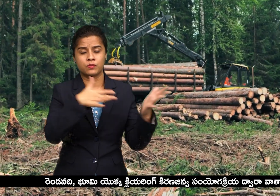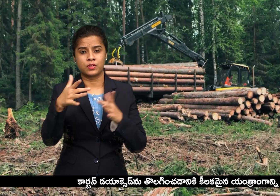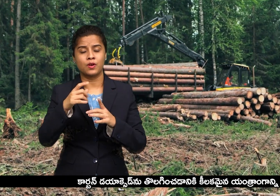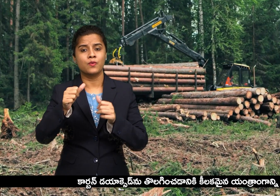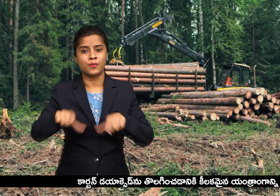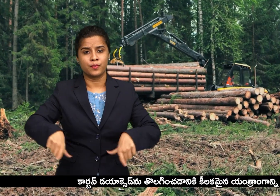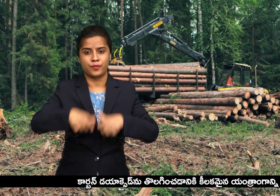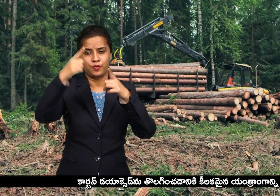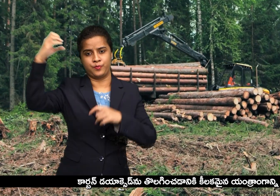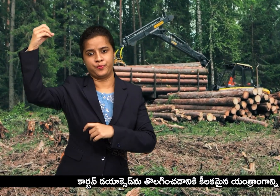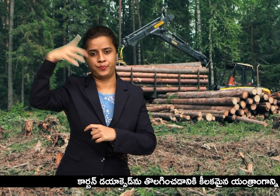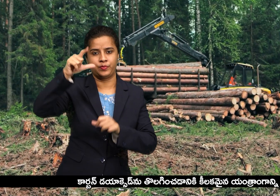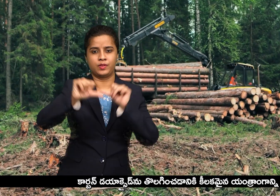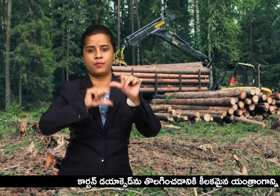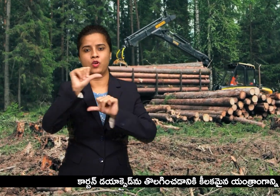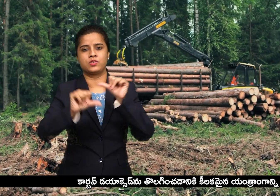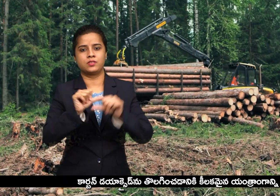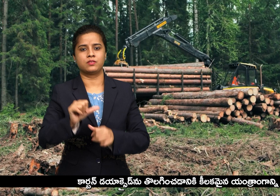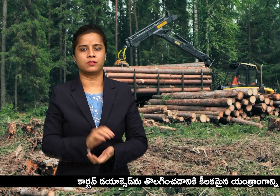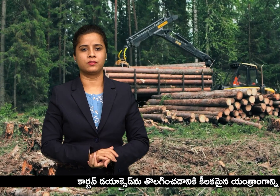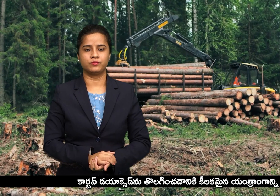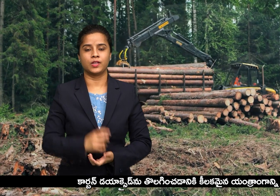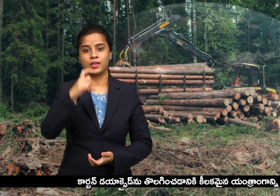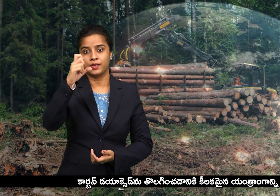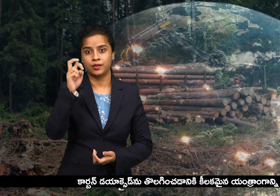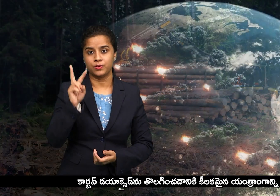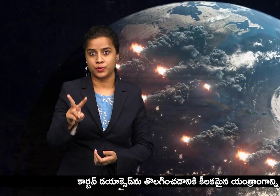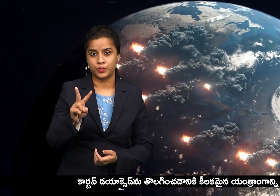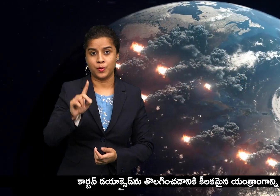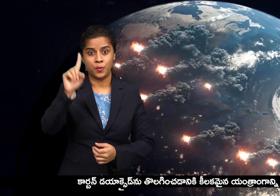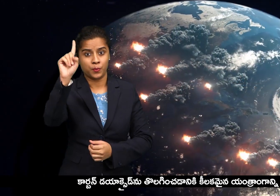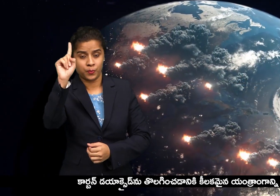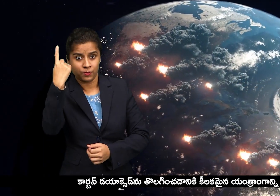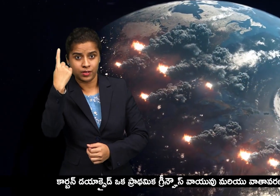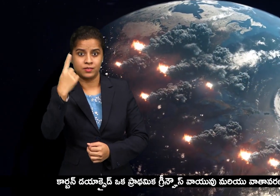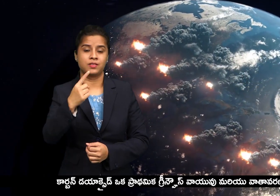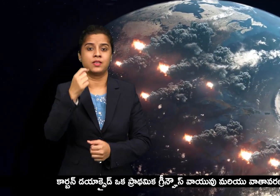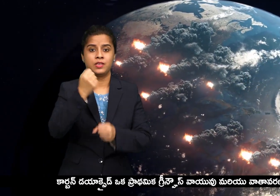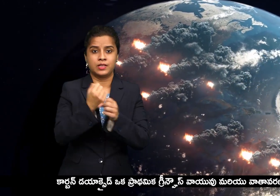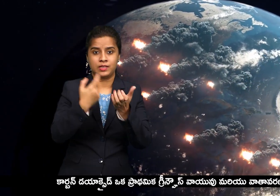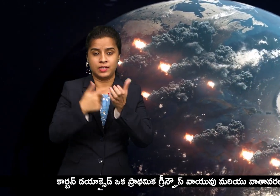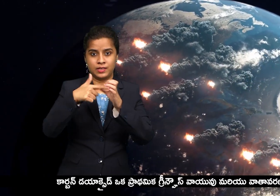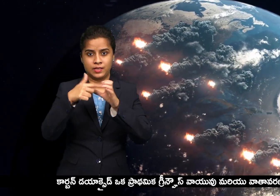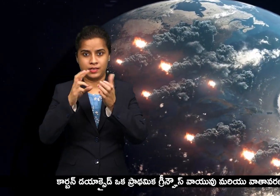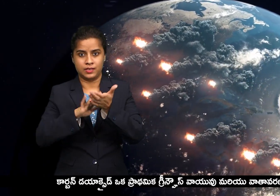కార్బన్ డయాక్సైడ్ను తొలగించడానికి కీలకమైన యంత్రాంగాన్ని తీసివేస్తుంది. కార్బన్ డయాక్సైడ్ ఒక